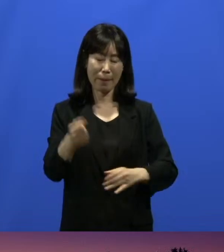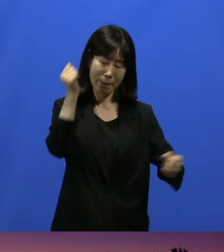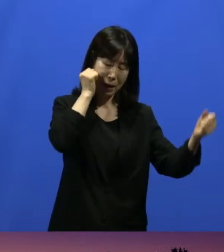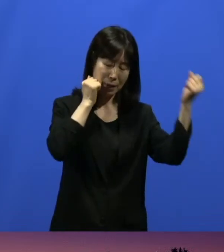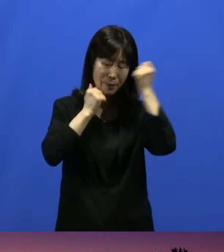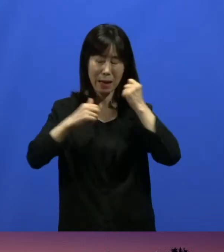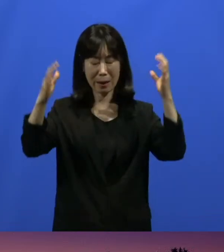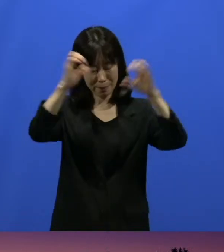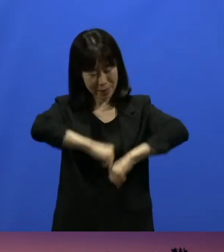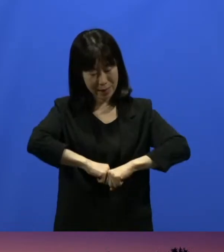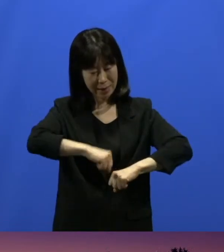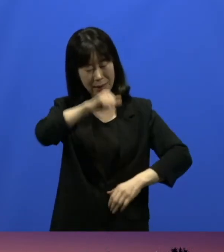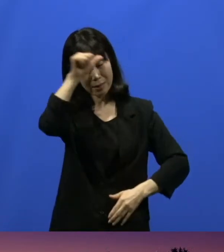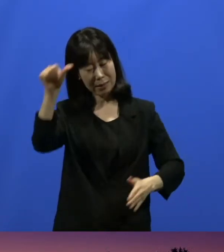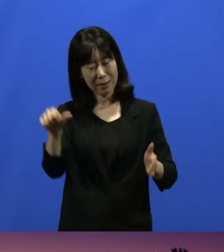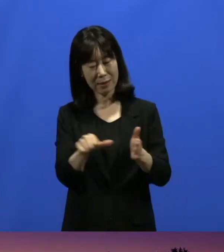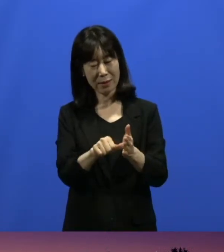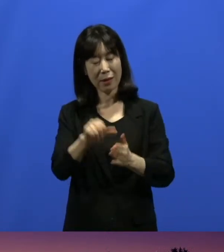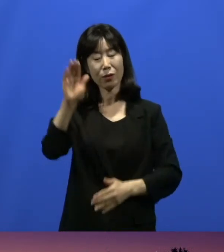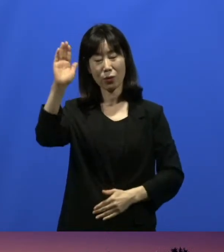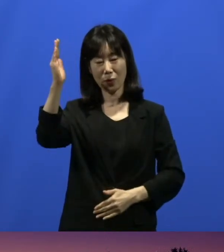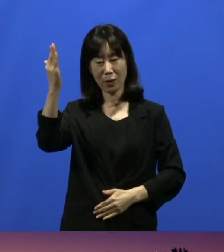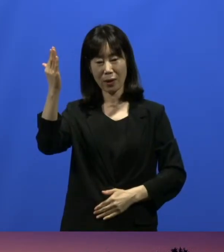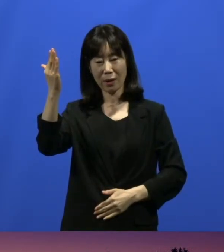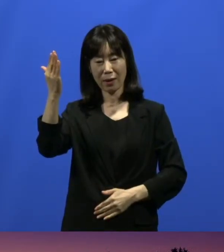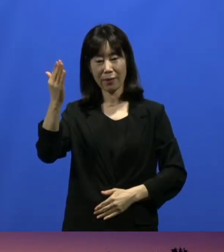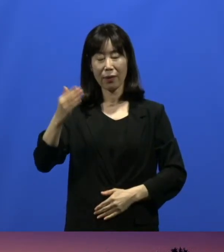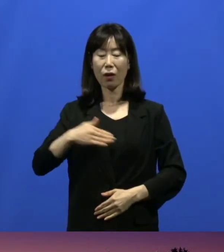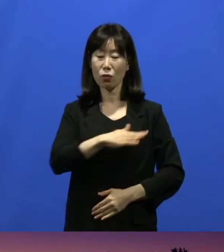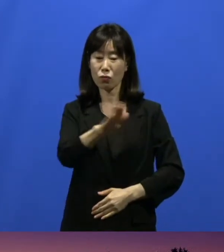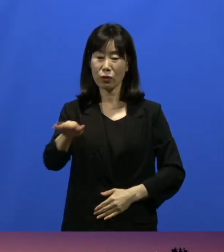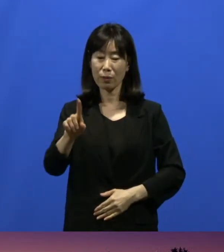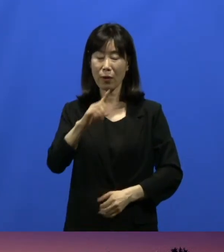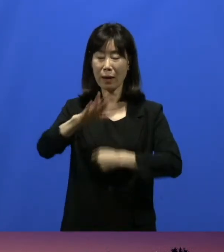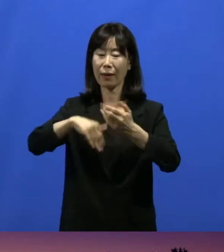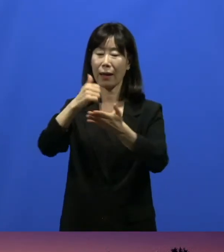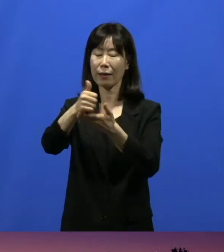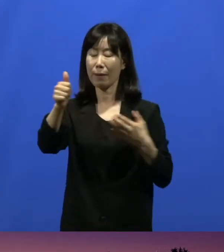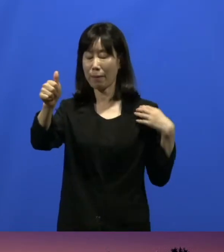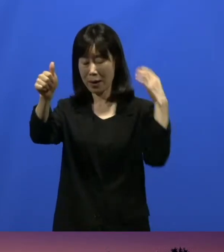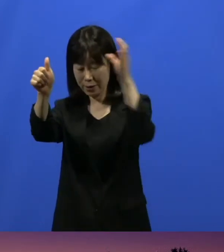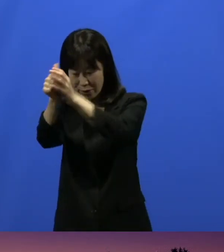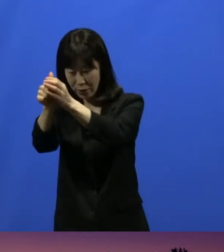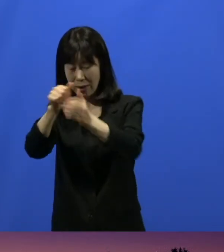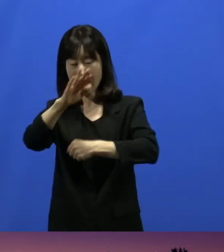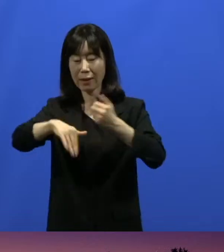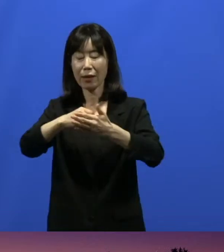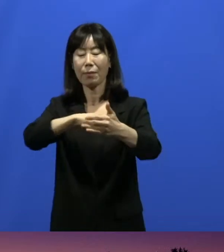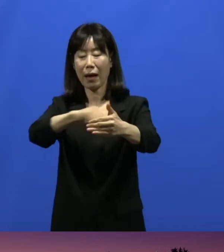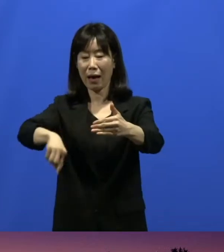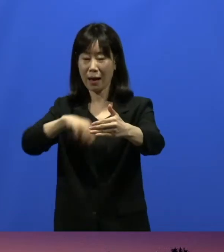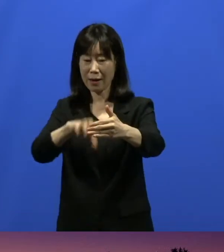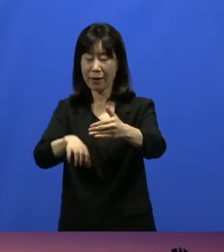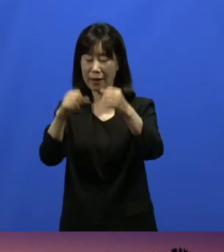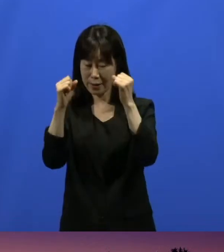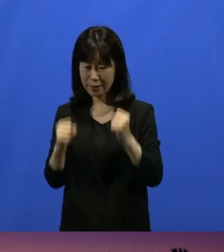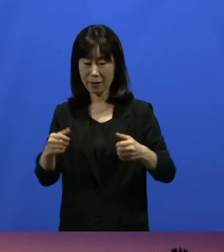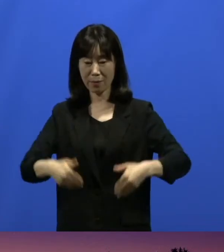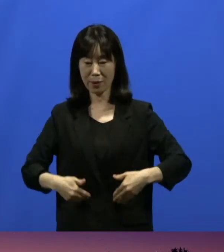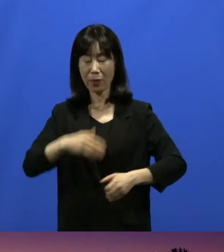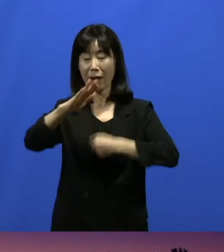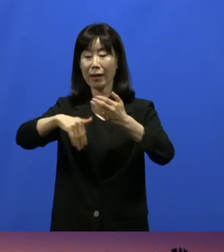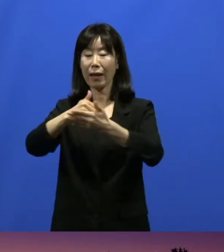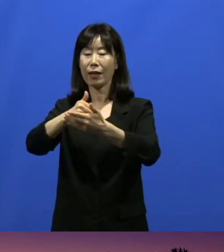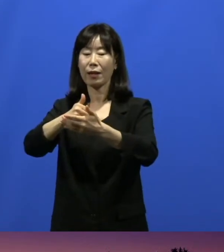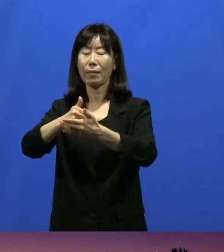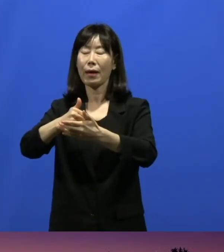많습니까? 여러분, 인간은 그분의 품 안에 있어야 합니다. 아버지의 품 안에 있어야 합니다. 그 아버지의 품 안에